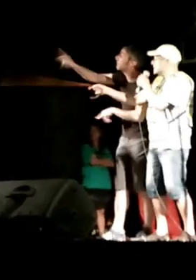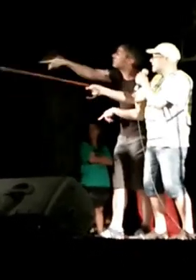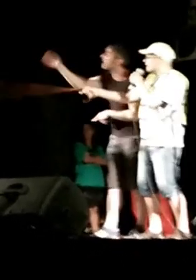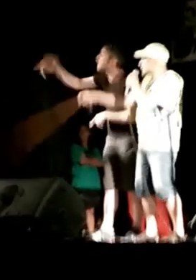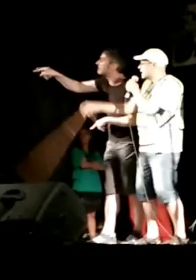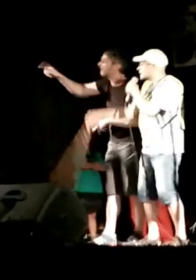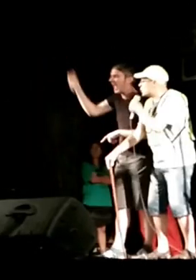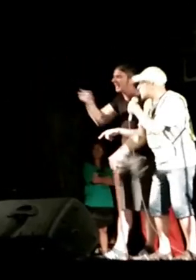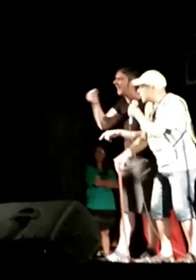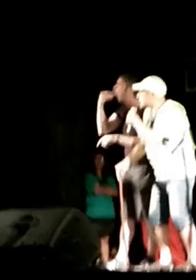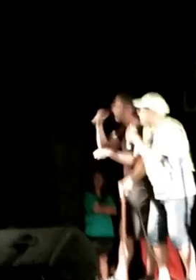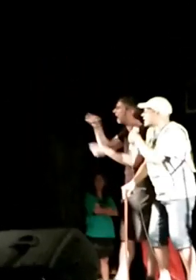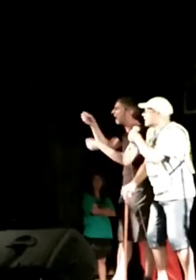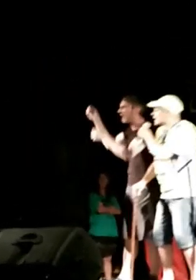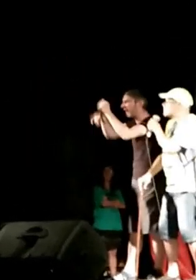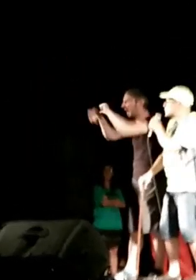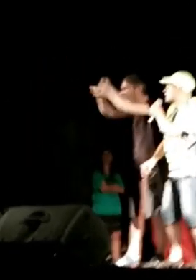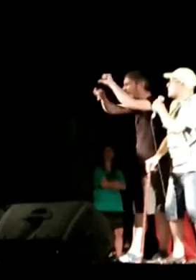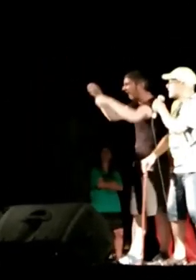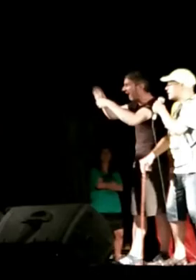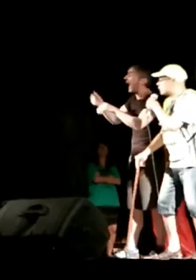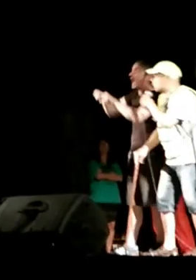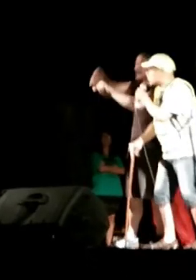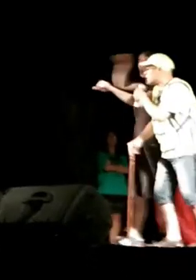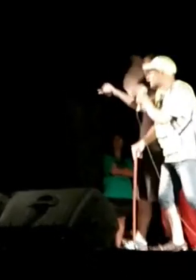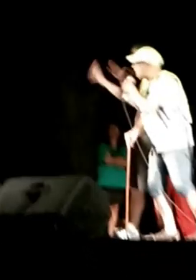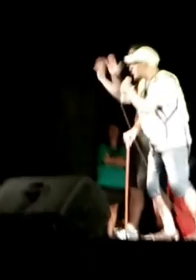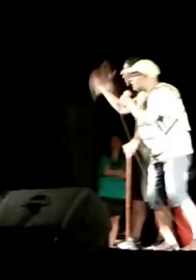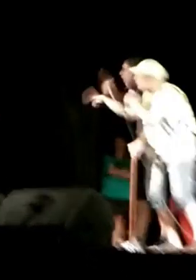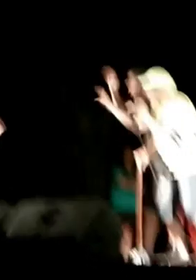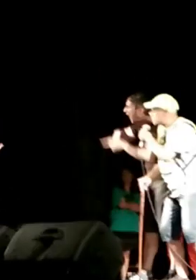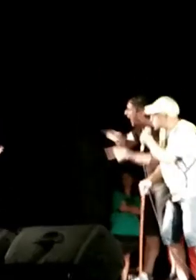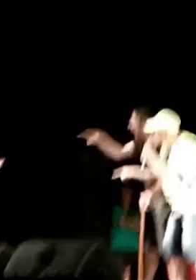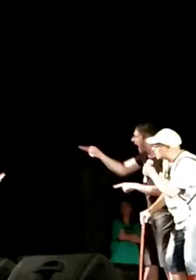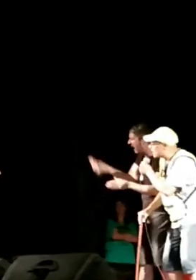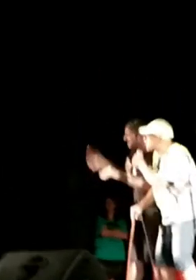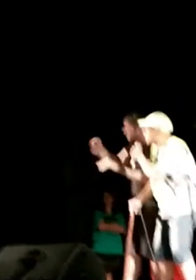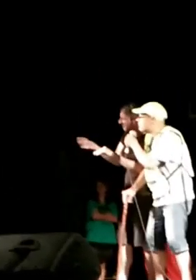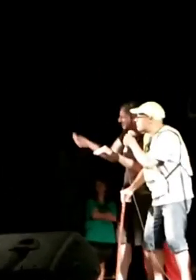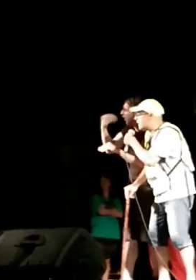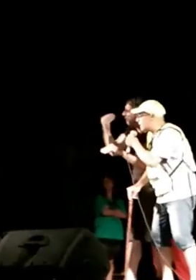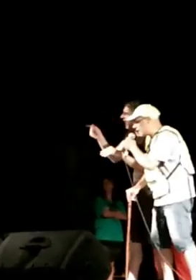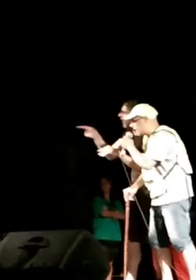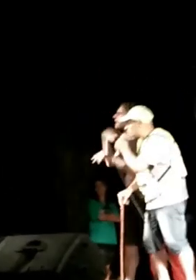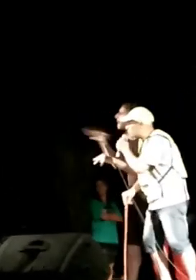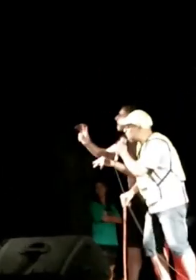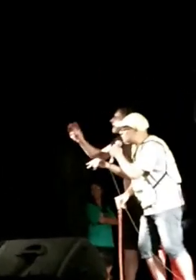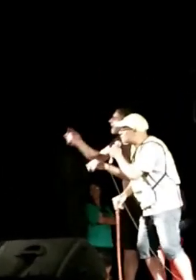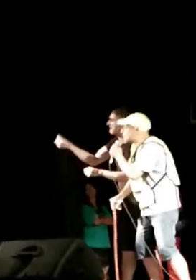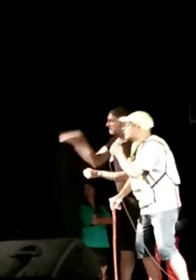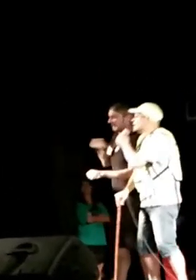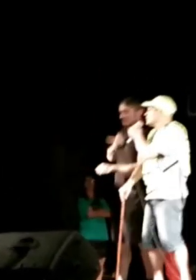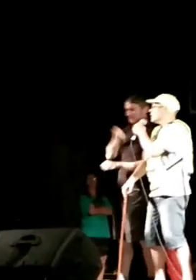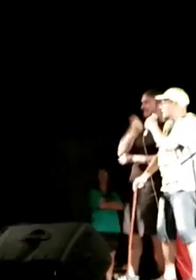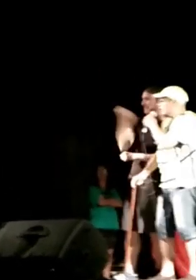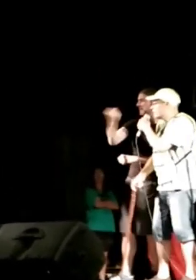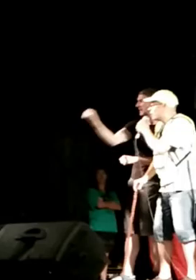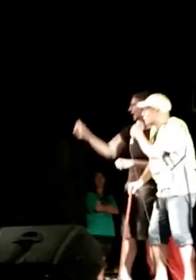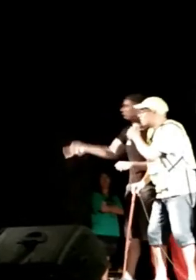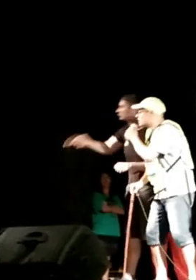els transgènics aquí a Catalunya, que abans no hi havia i ara ho heu posat, Ens voleu enverinar, cabrons? A